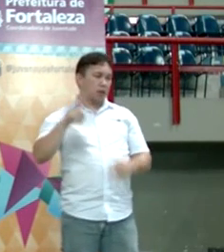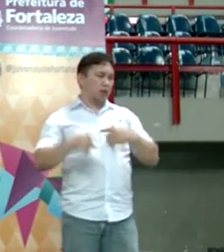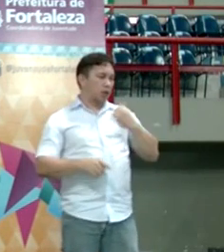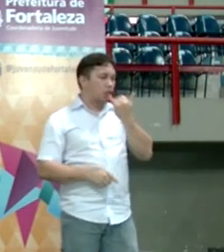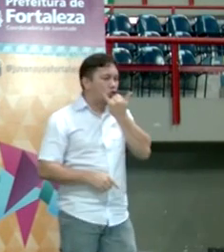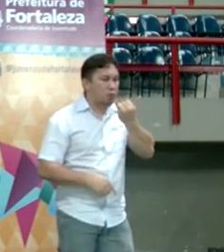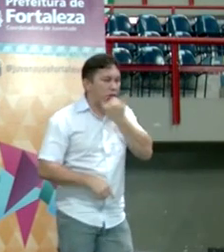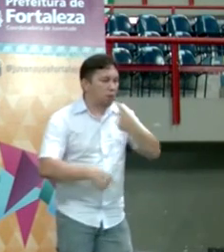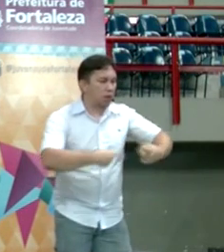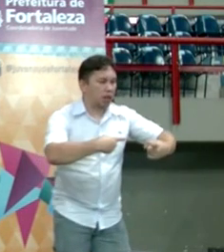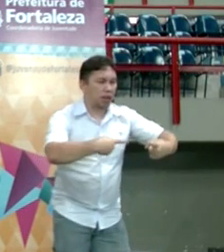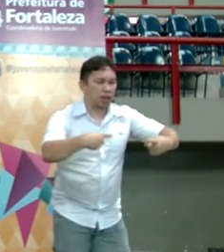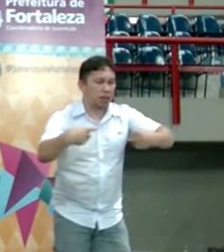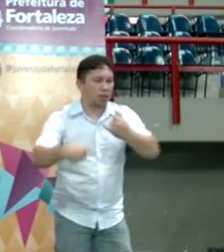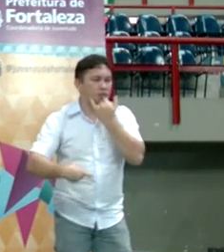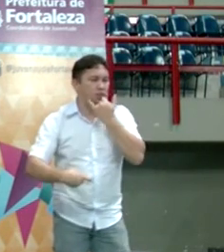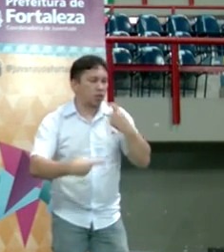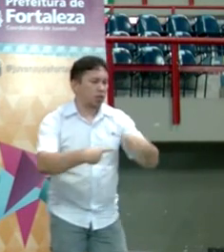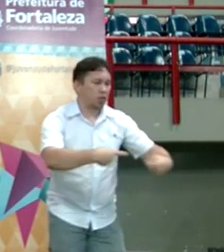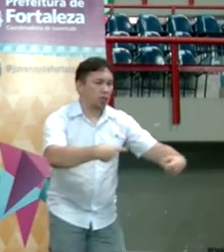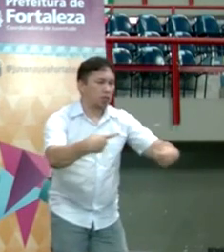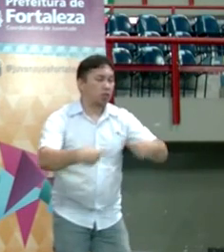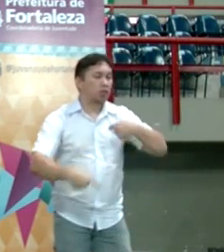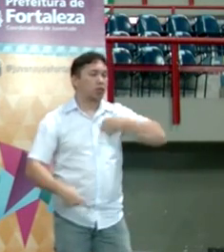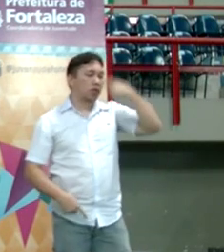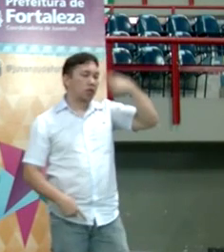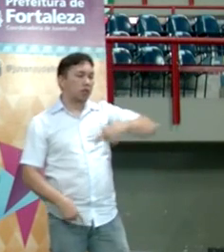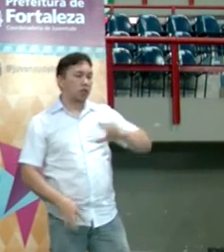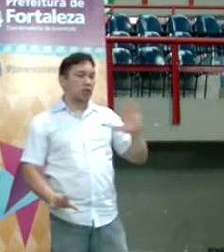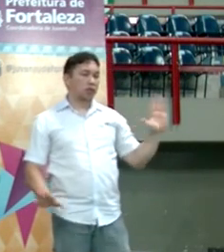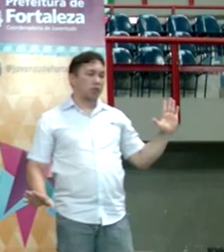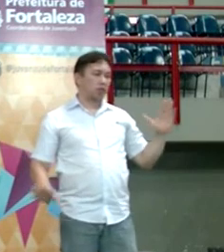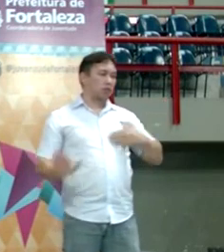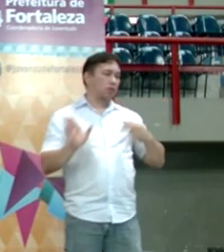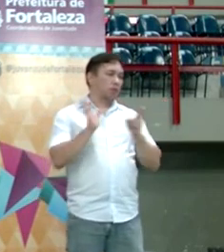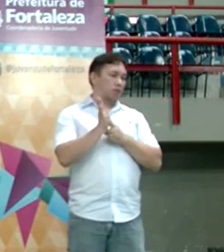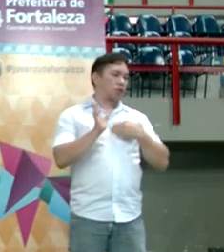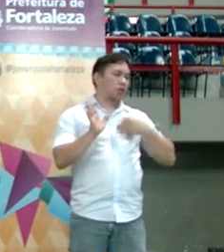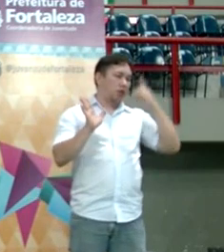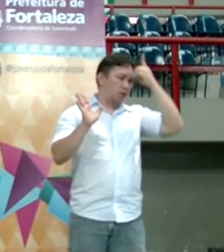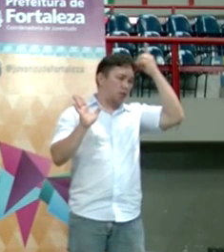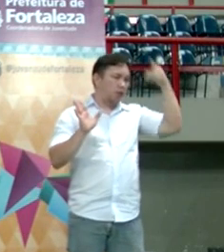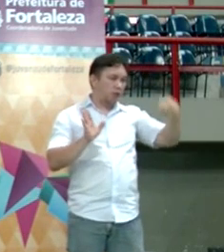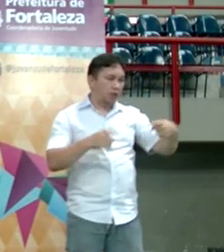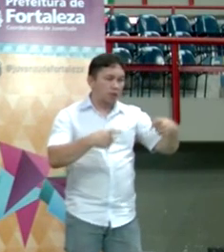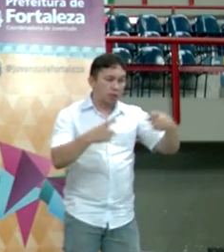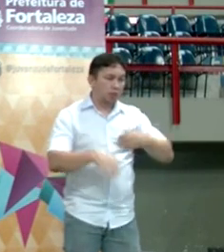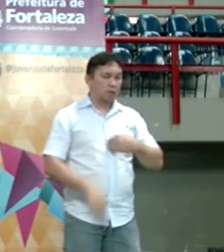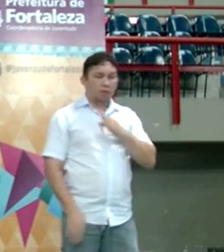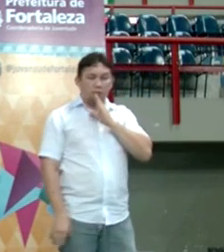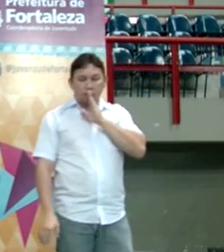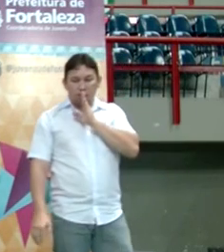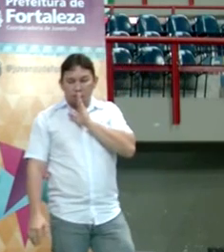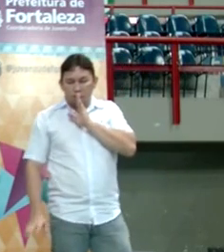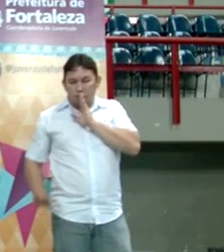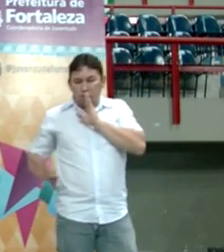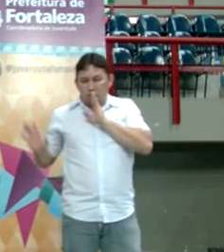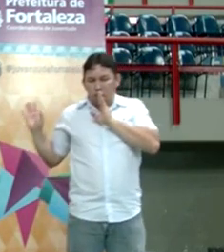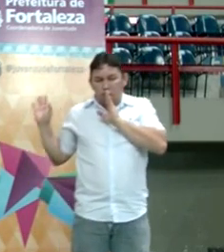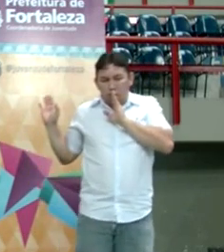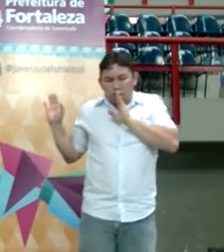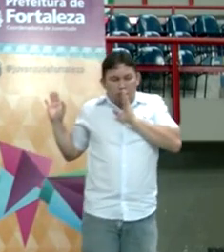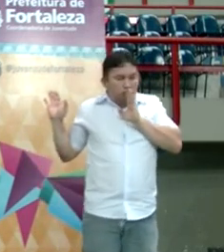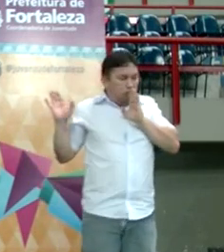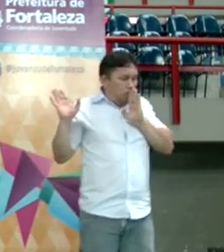fez. Se ele pedir desculpa, o que é que ele tem que fazer? Admitir que fez. Então ele prefere fazer o quê? Não tocar